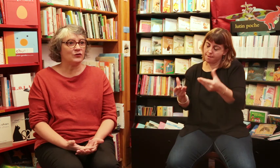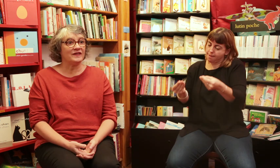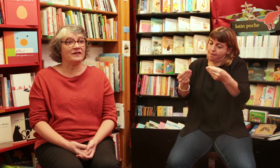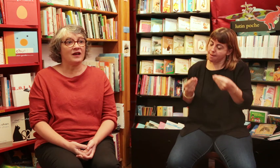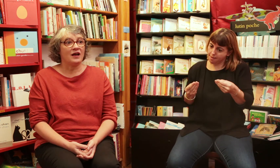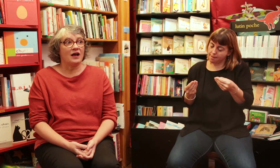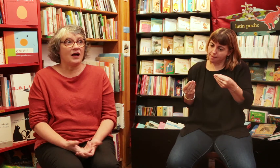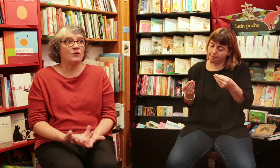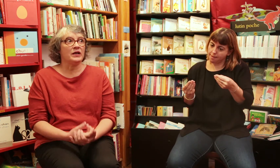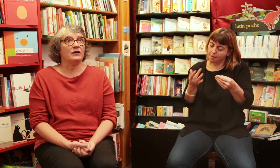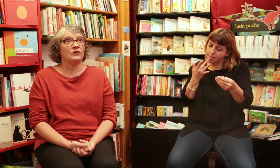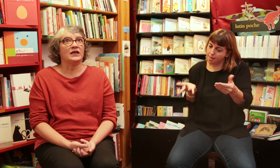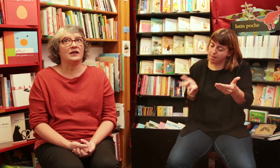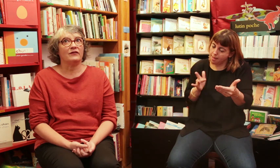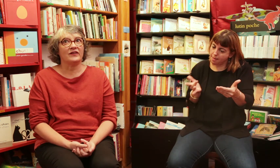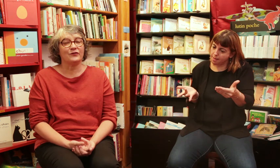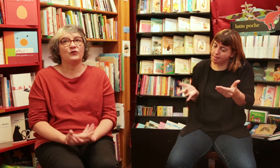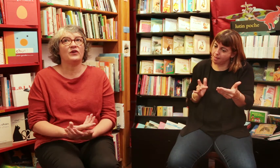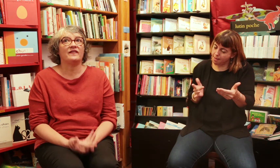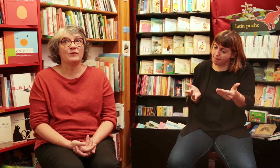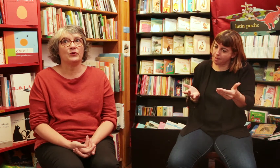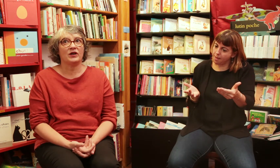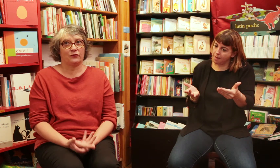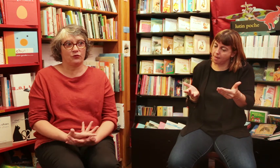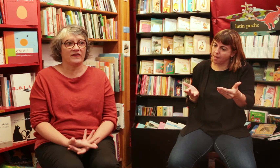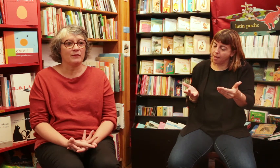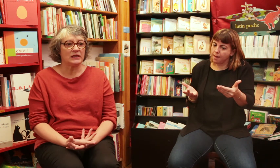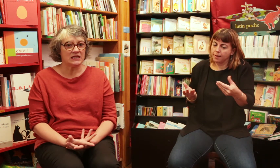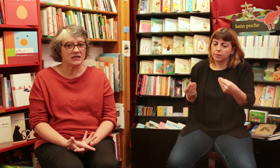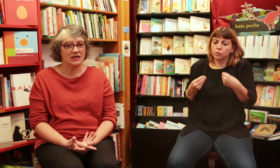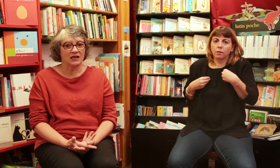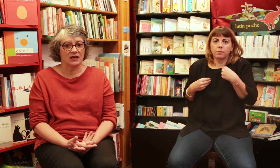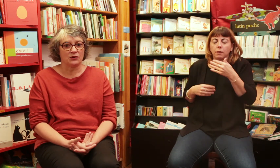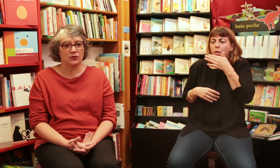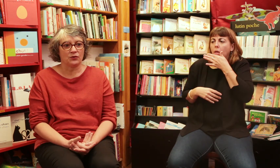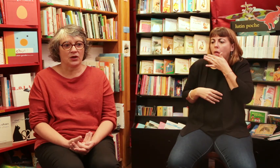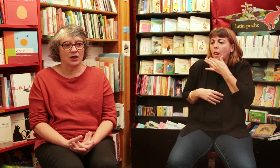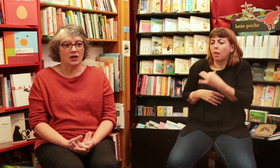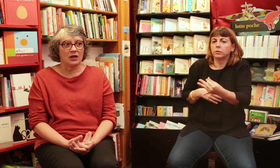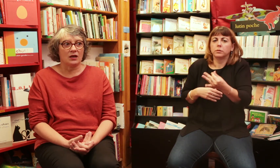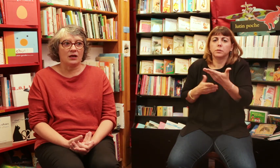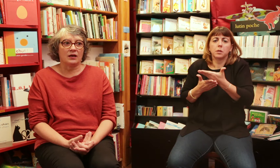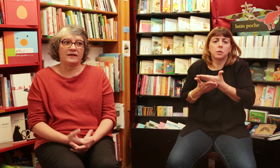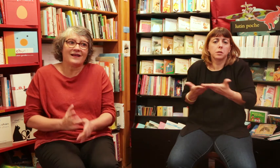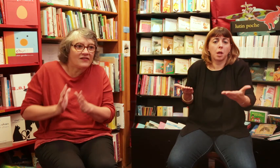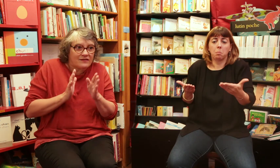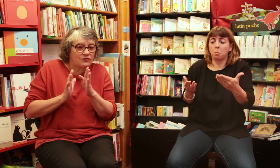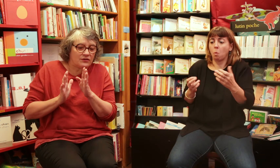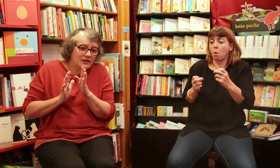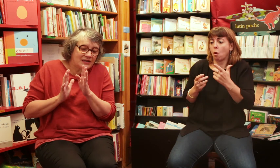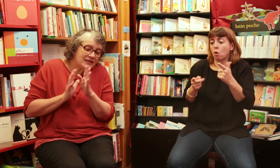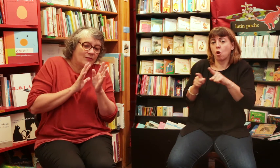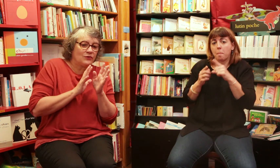qu'ils se disent « Ah ouais, ok ». Enfin, que ce soit simple, quoi, que ce soit simple et léger, et que ça le